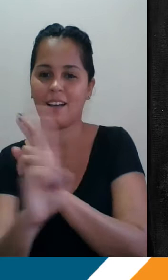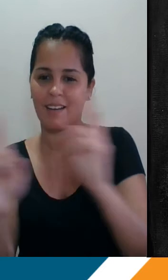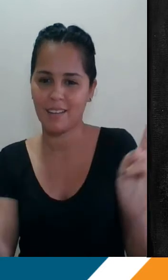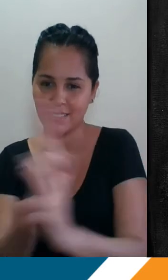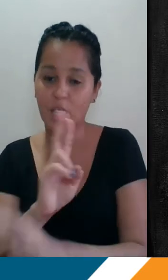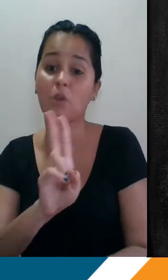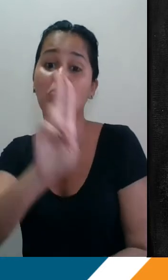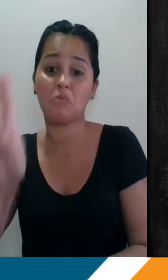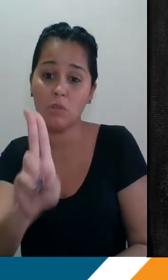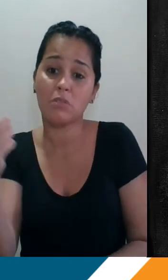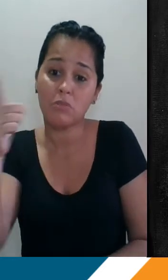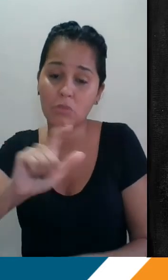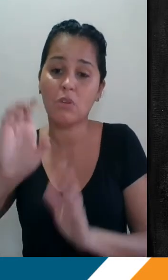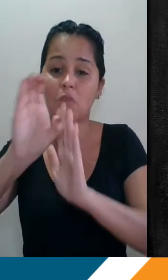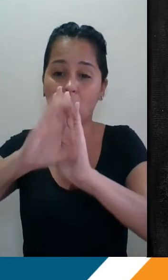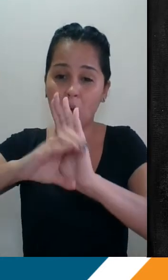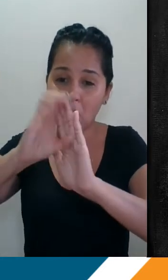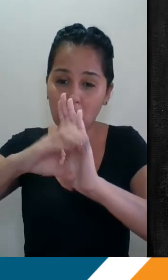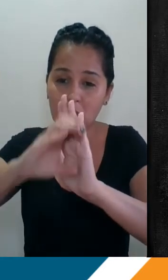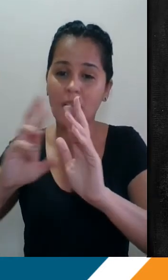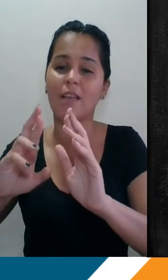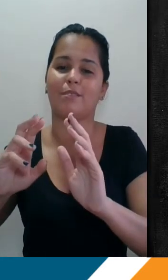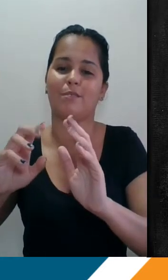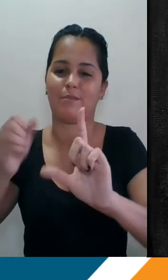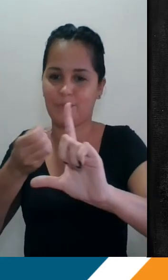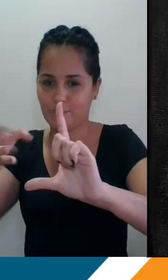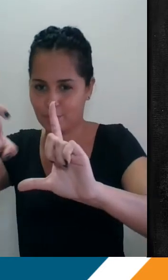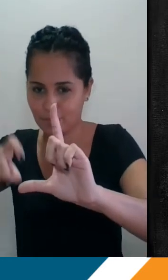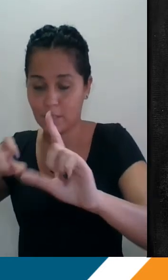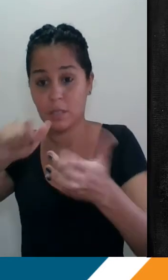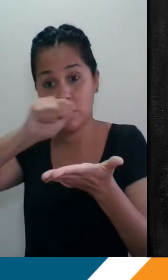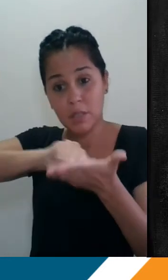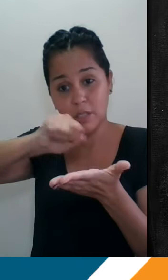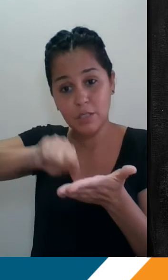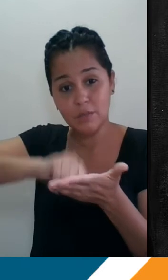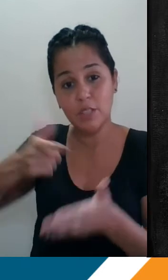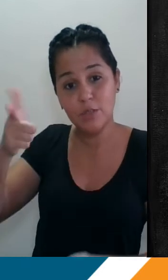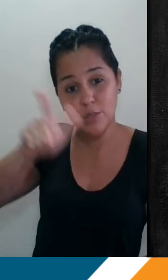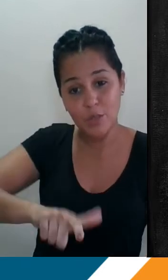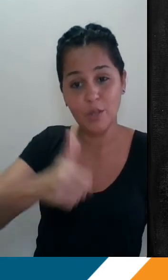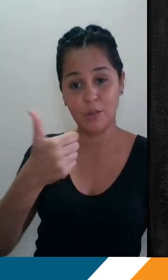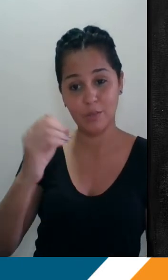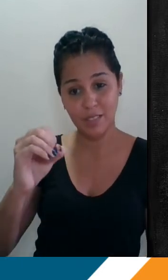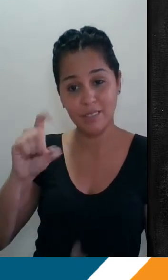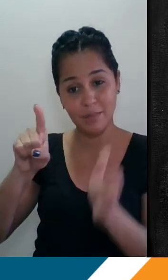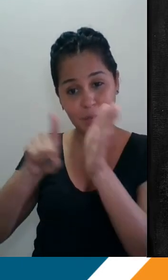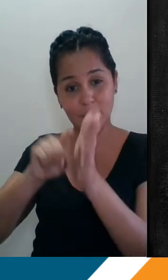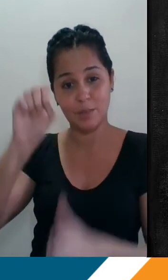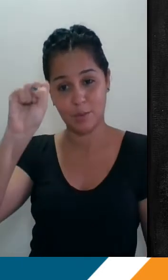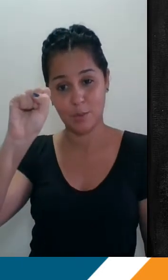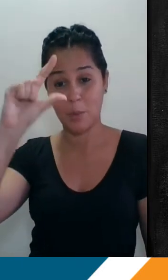a definição de logaritmo para escrever essa equação como sendo 10 elevado a menos 8